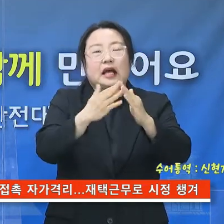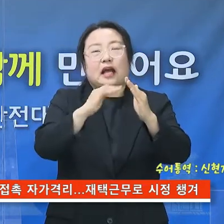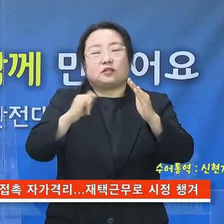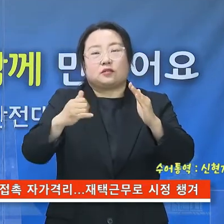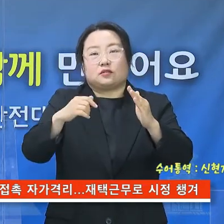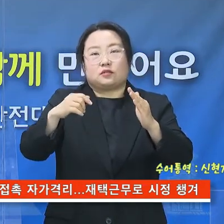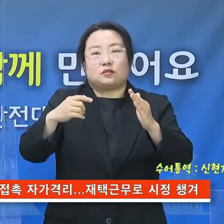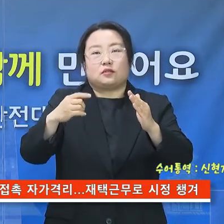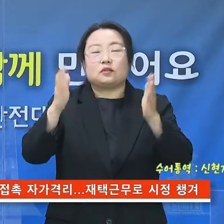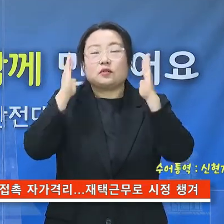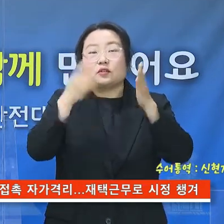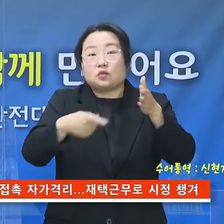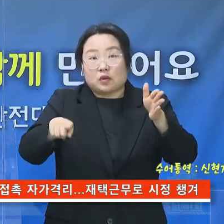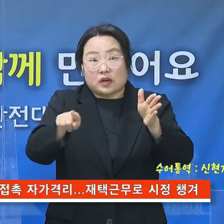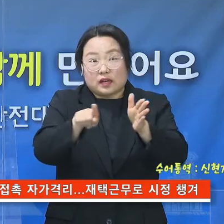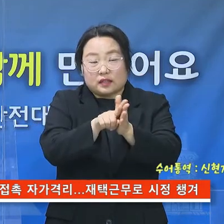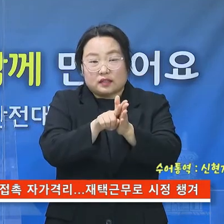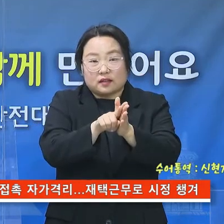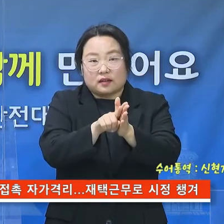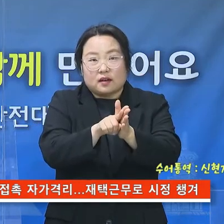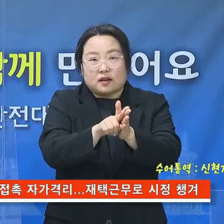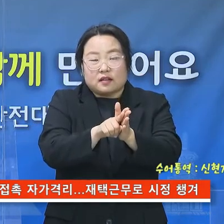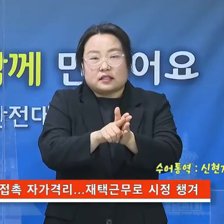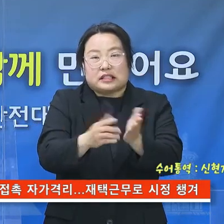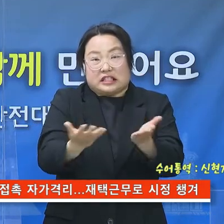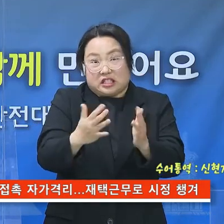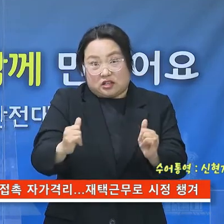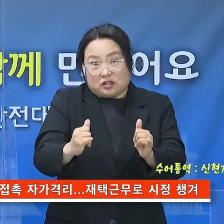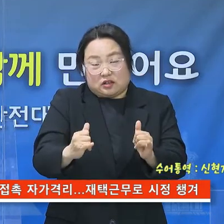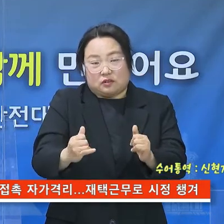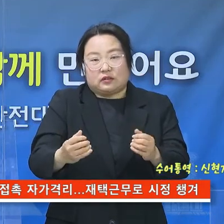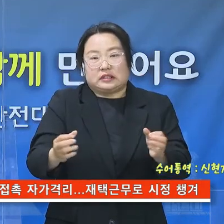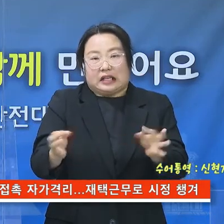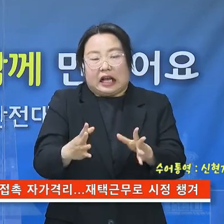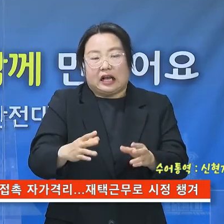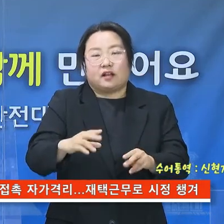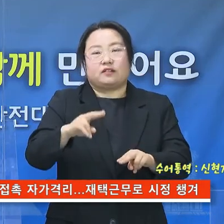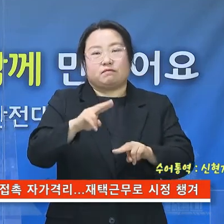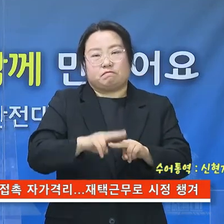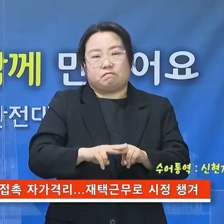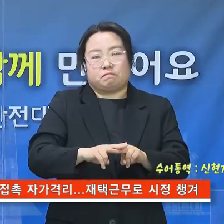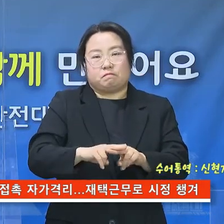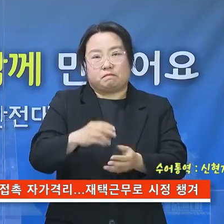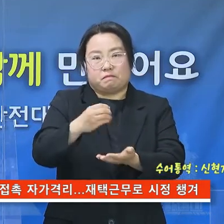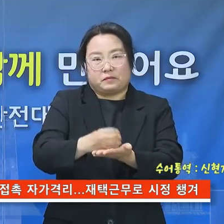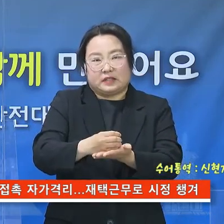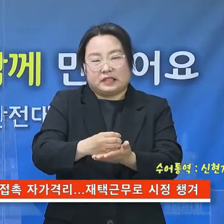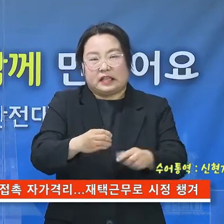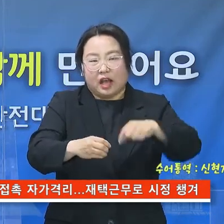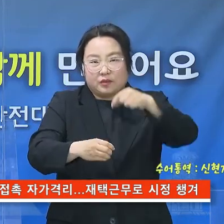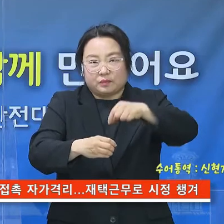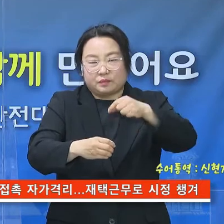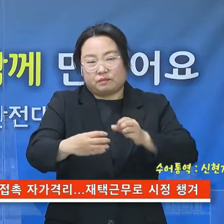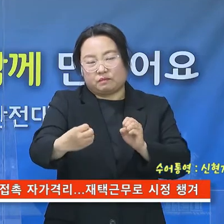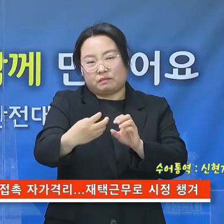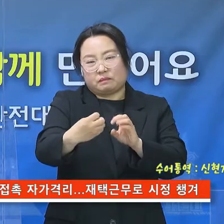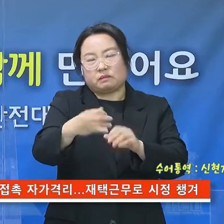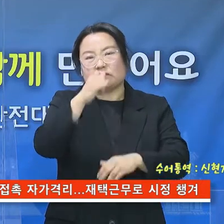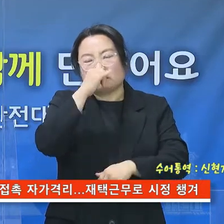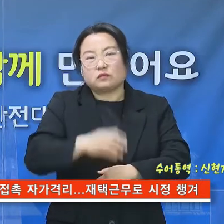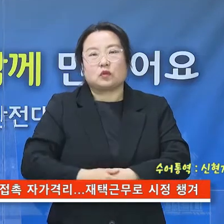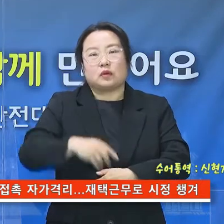확진 판정을 받은 지금과 잠시 차도 못 차 담을 나오셨습니다 시장님은 지난 2일 건천